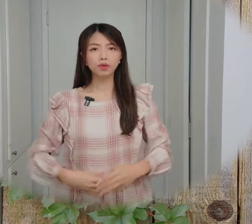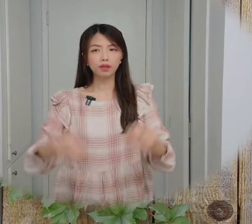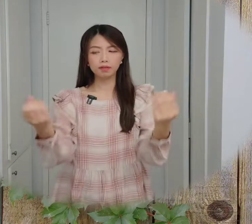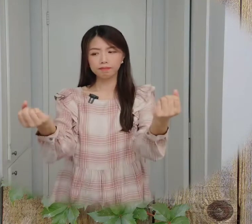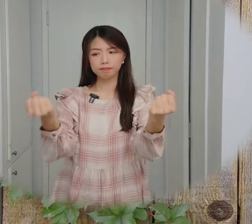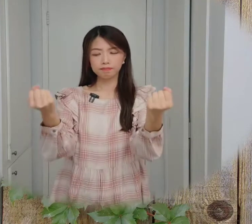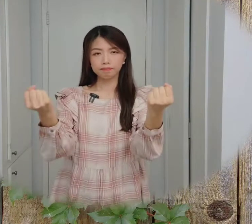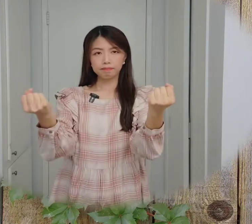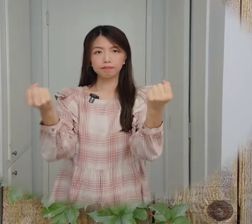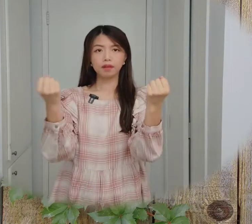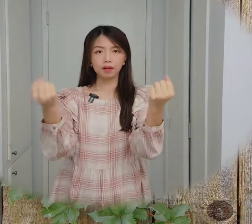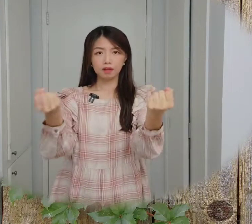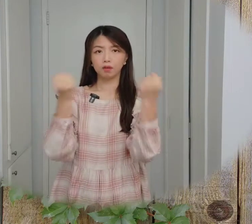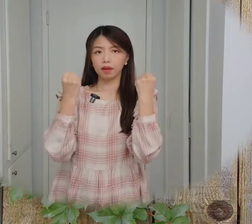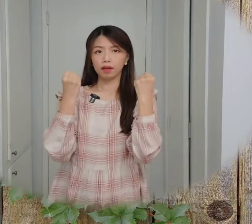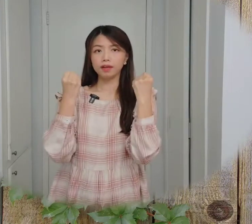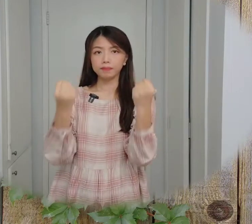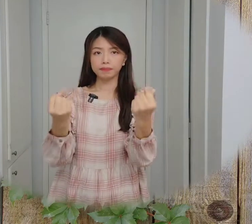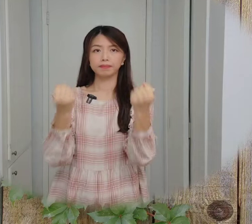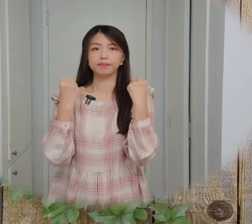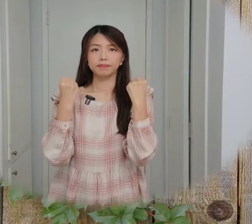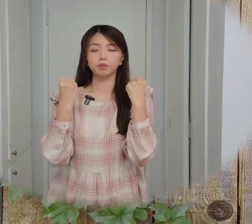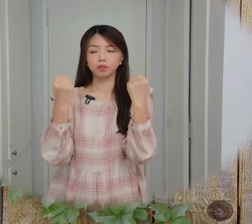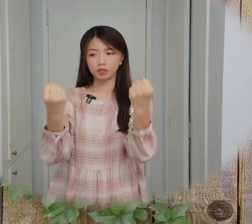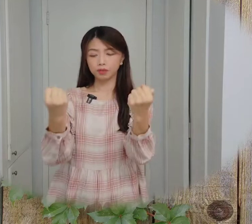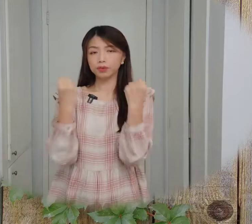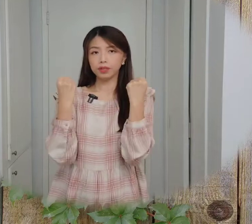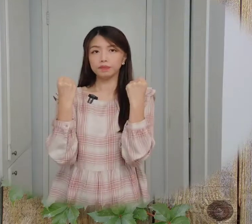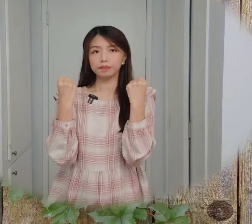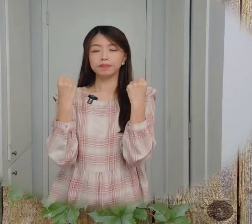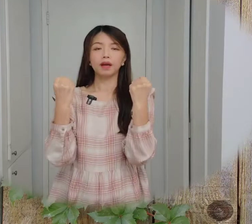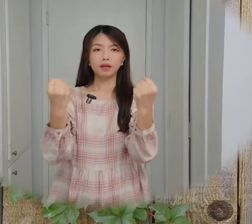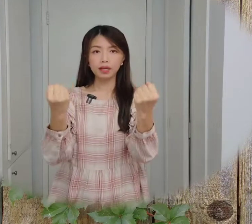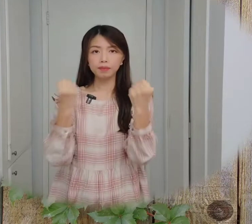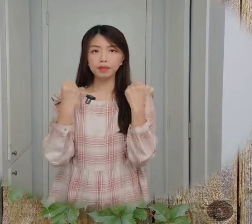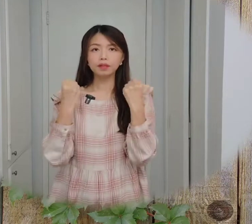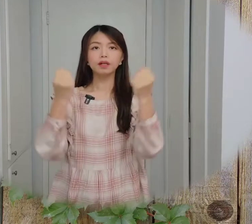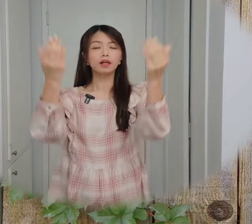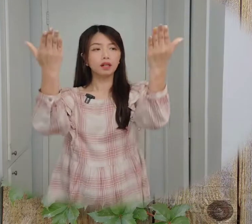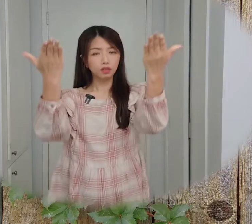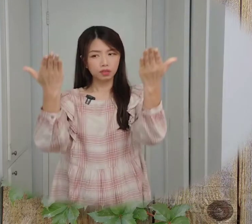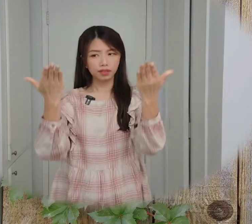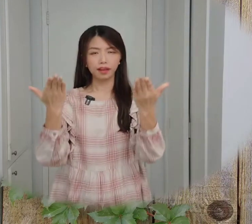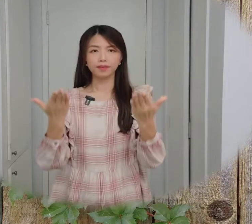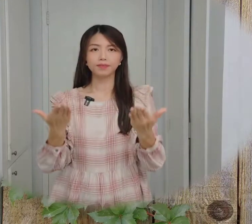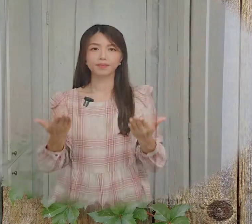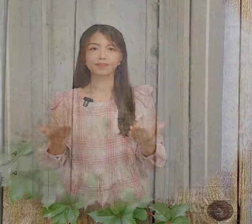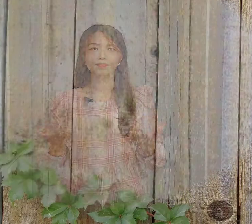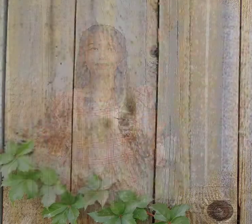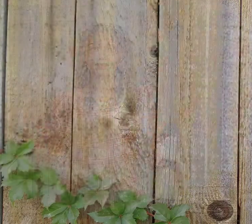힘 수어는 이렇게 힘, 주먹 쥐시고 힘을 주시네.